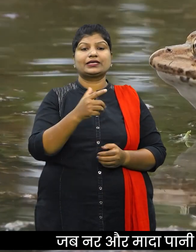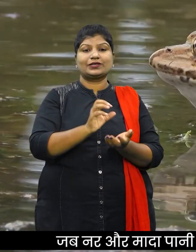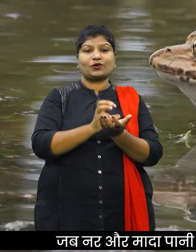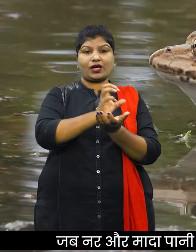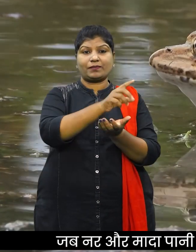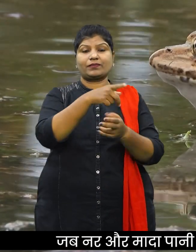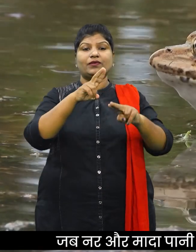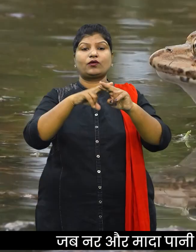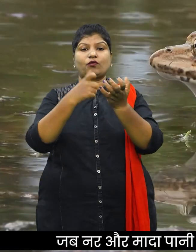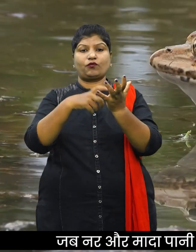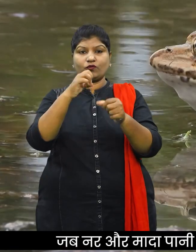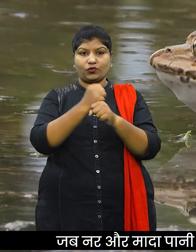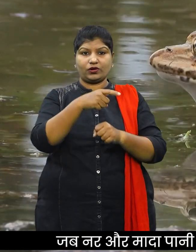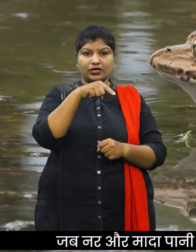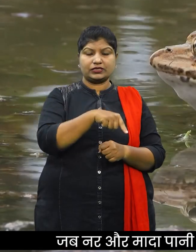है।